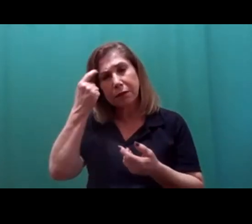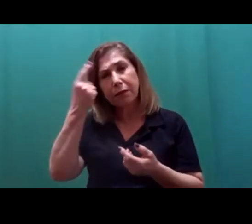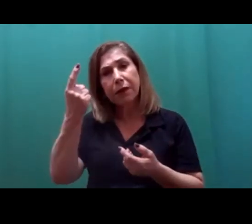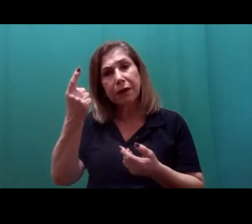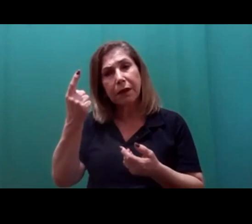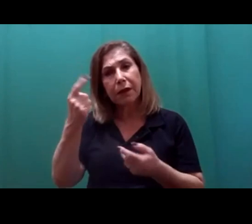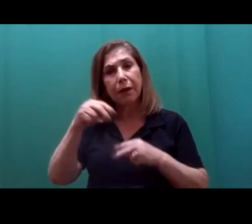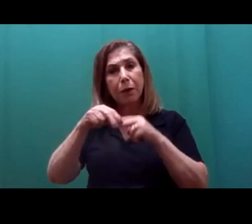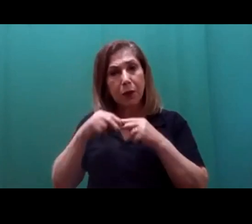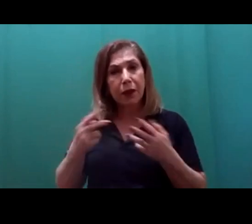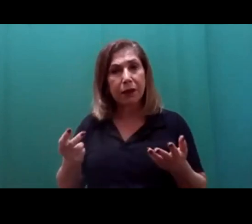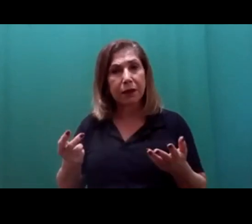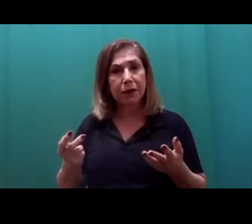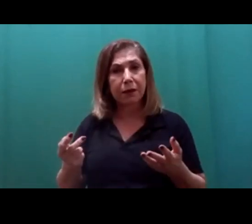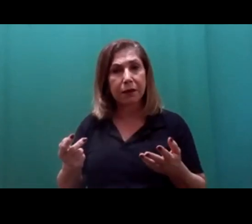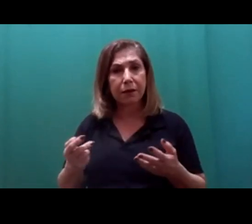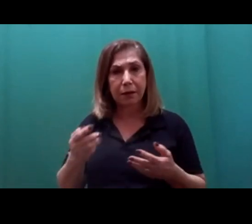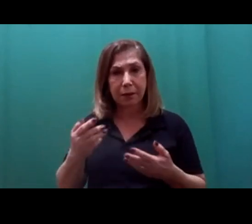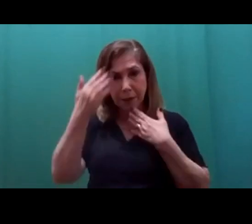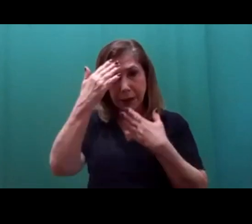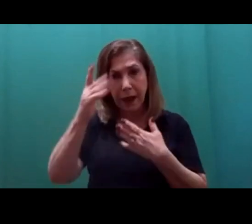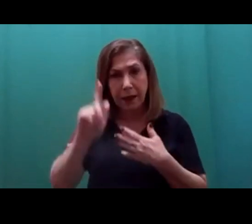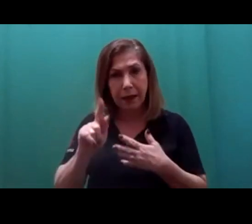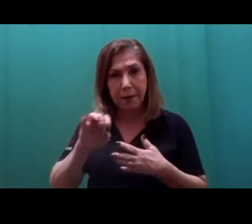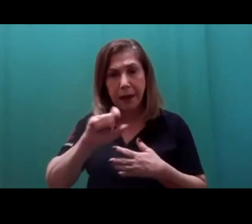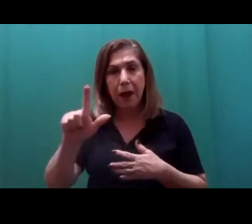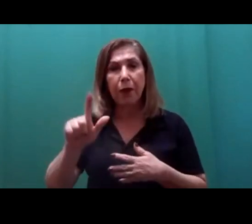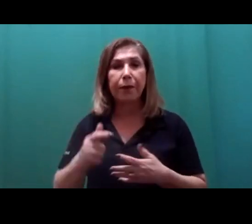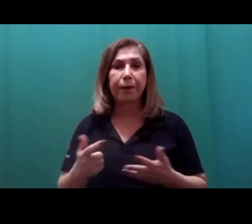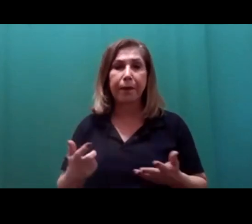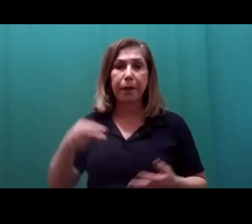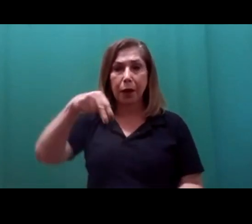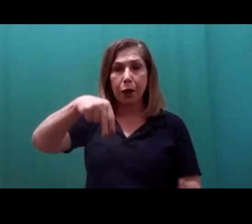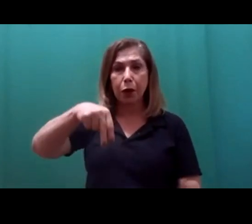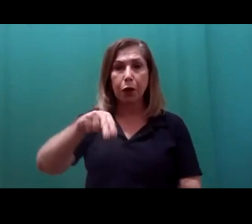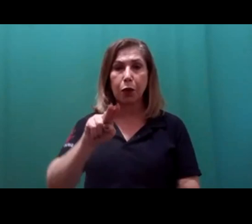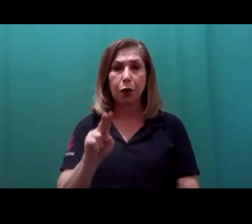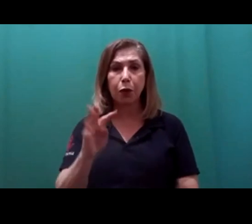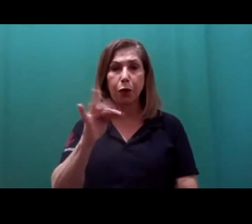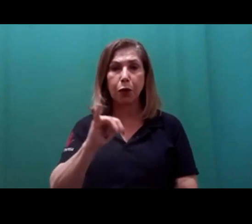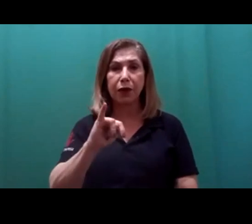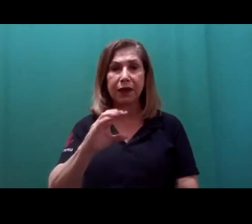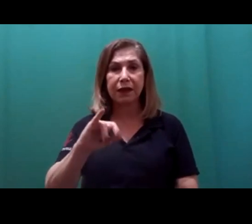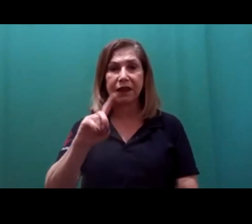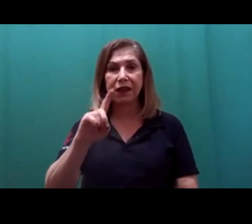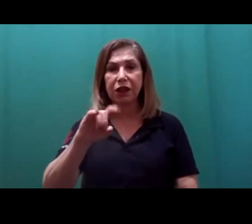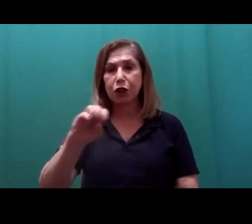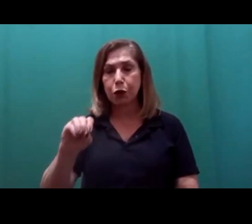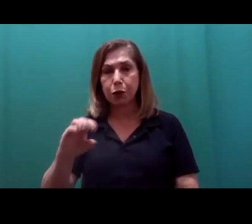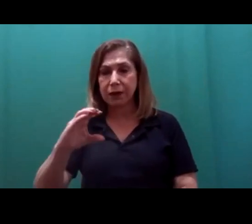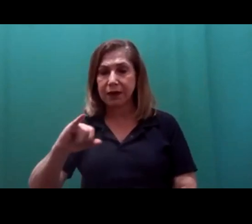do nutricídio, tá bom, Gabriel, obrigado. A partir do nutricídio, quando a pessoa... Incídio